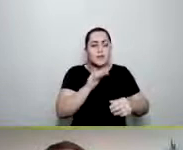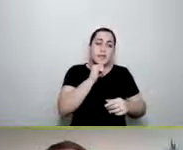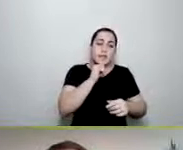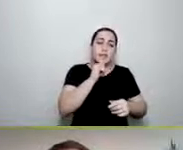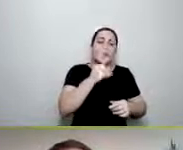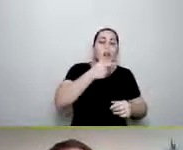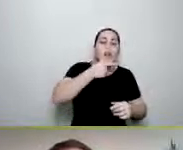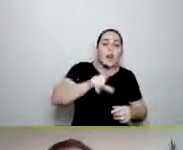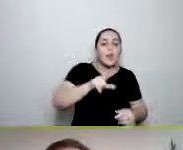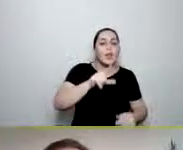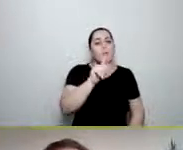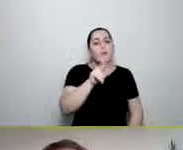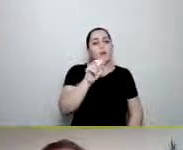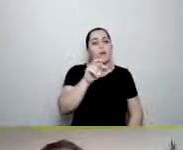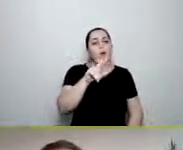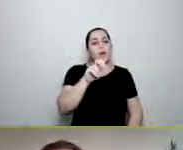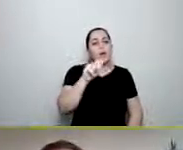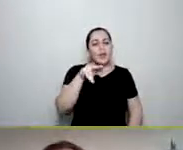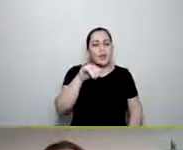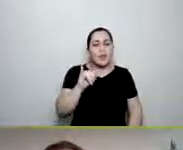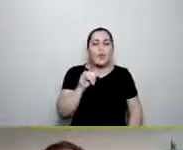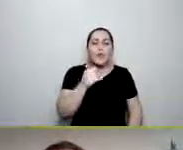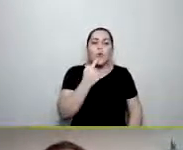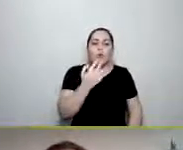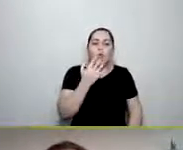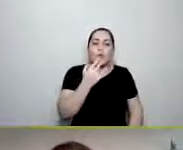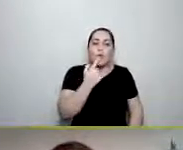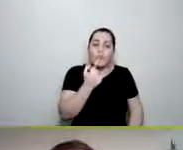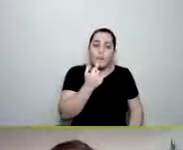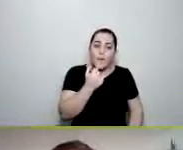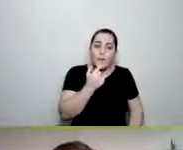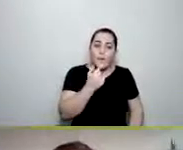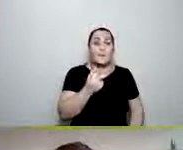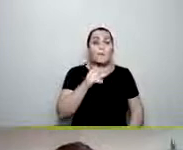línguas representadas em tons vermelhos. Tem as